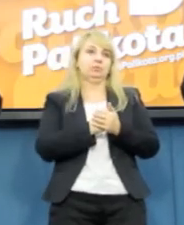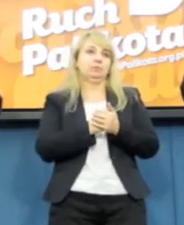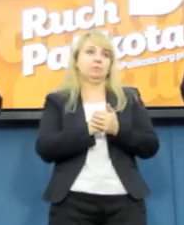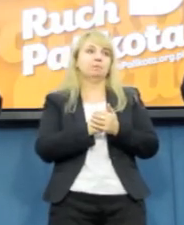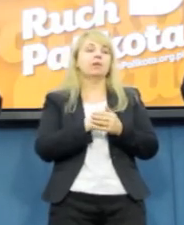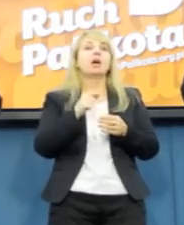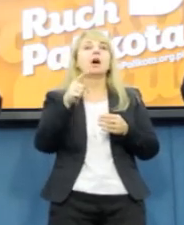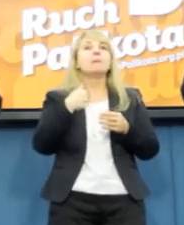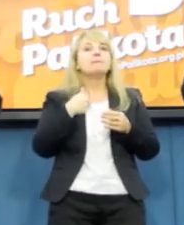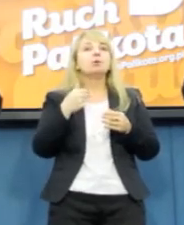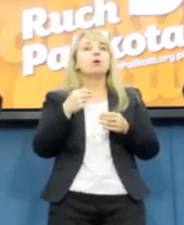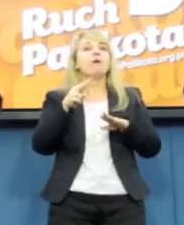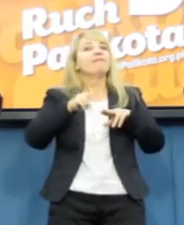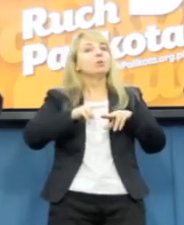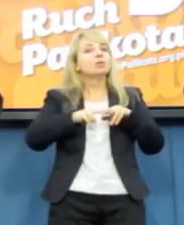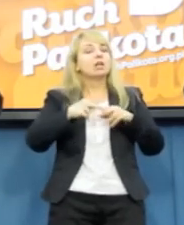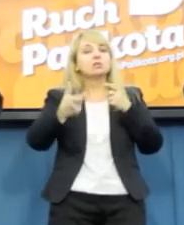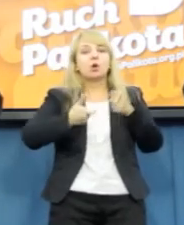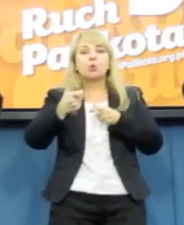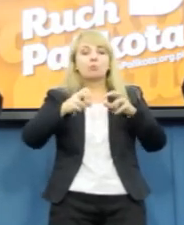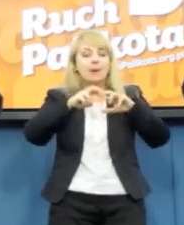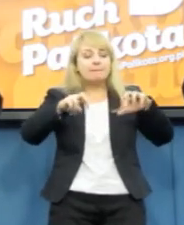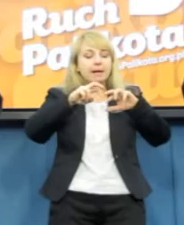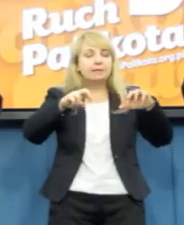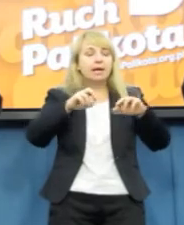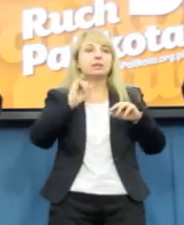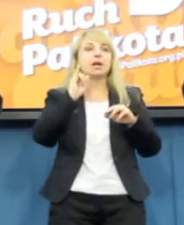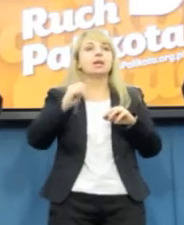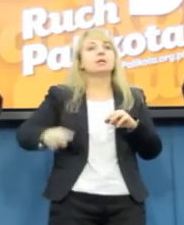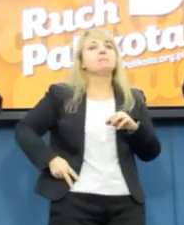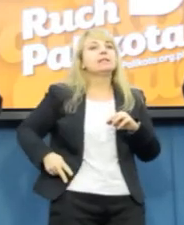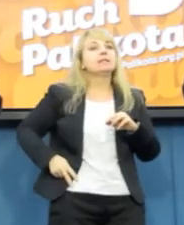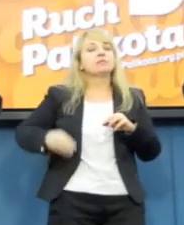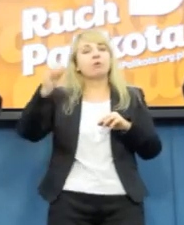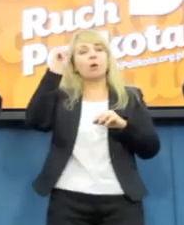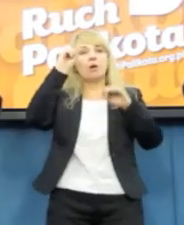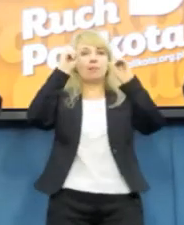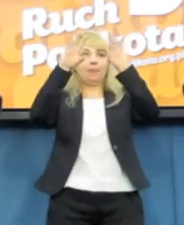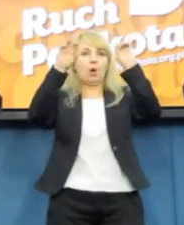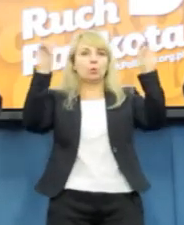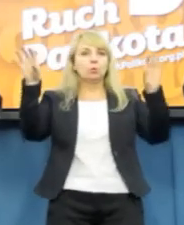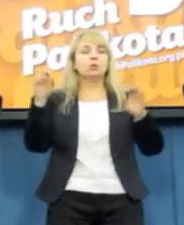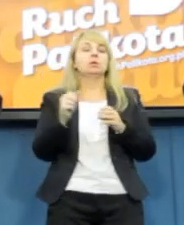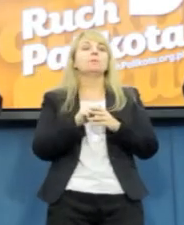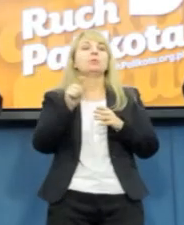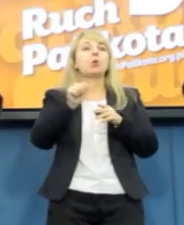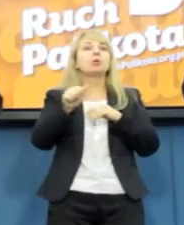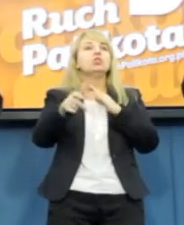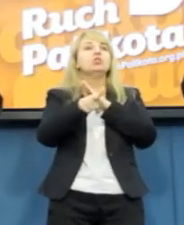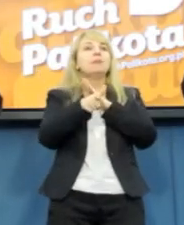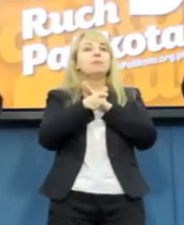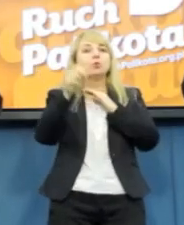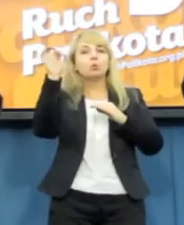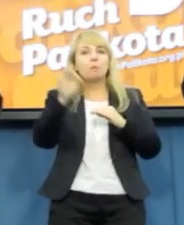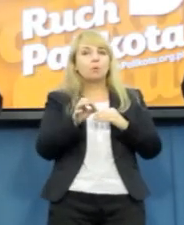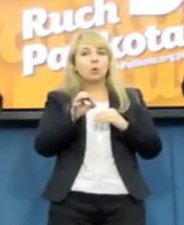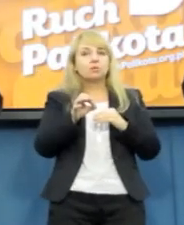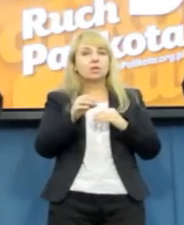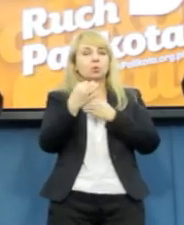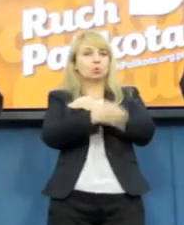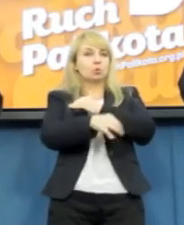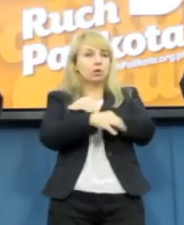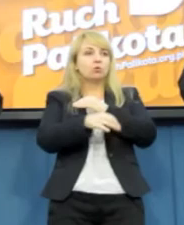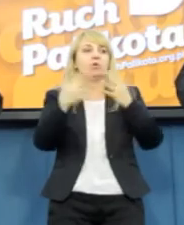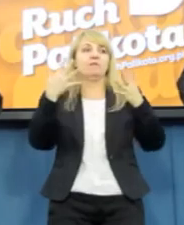te badania we współpracy z Ministerstwem Nauki, 78% studentów w Polsce chce założyć własną firmę. No ale